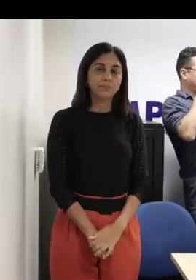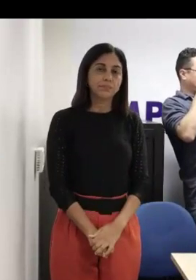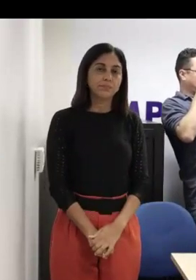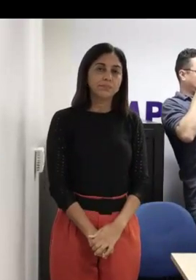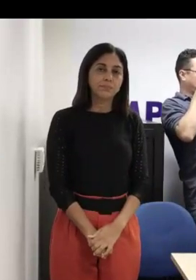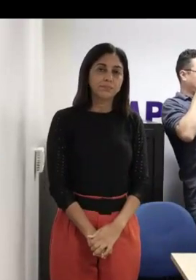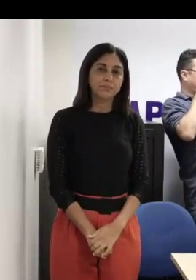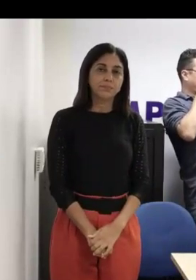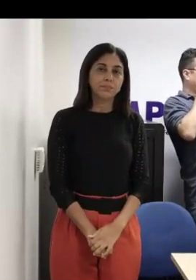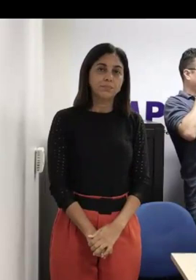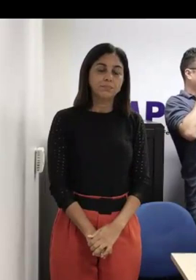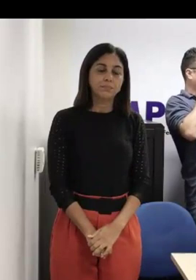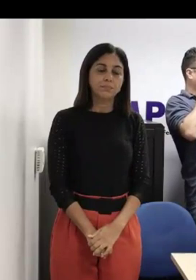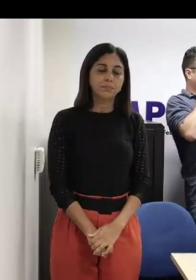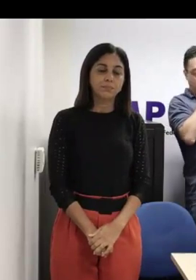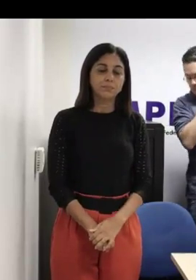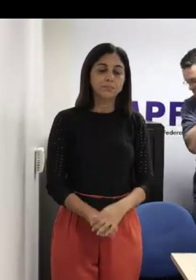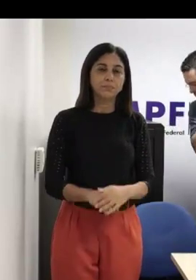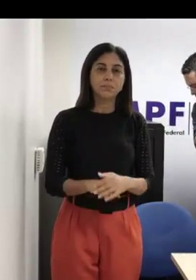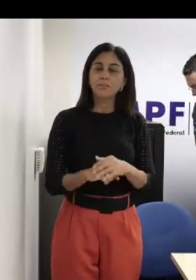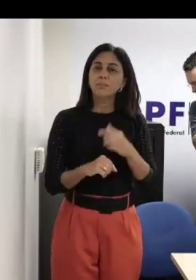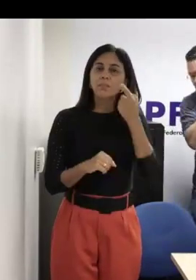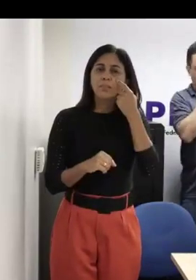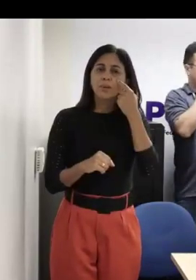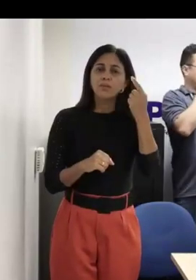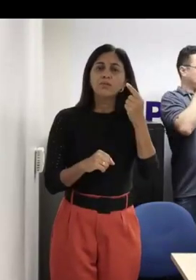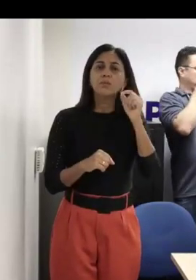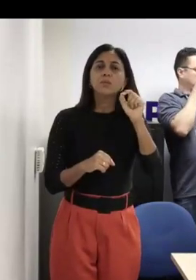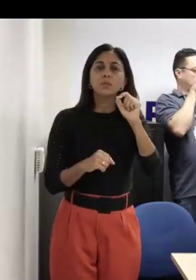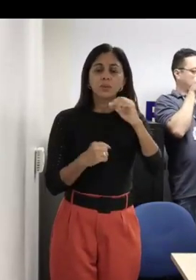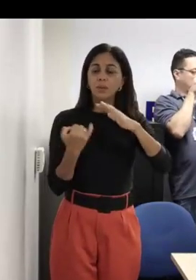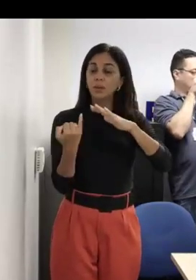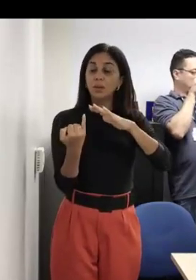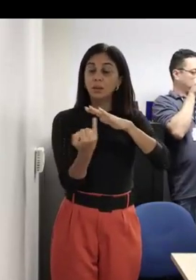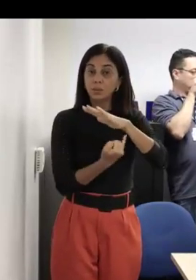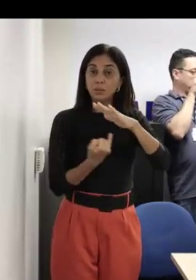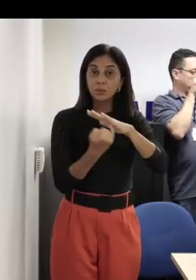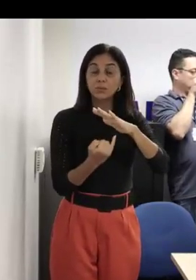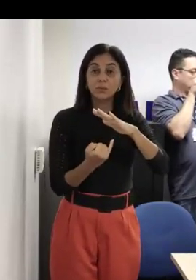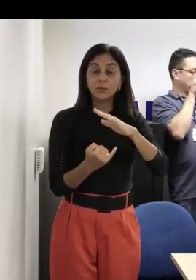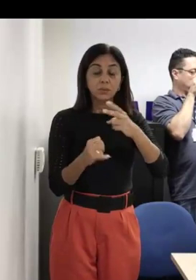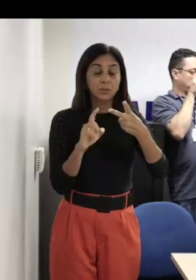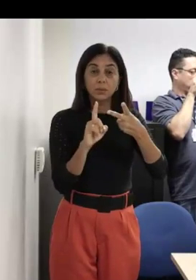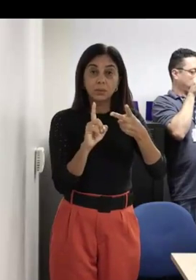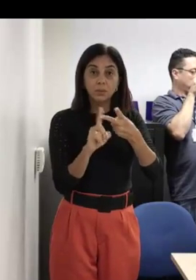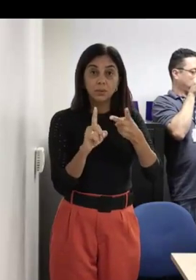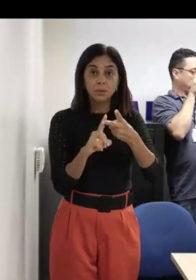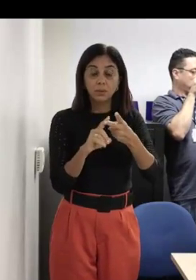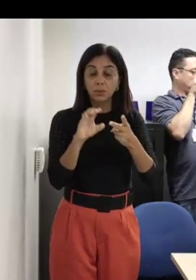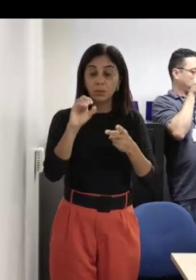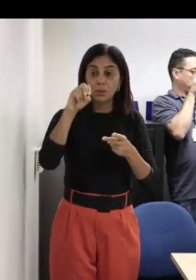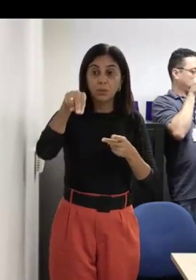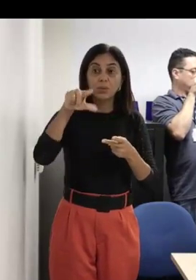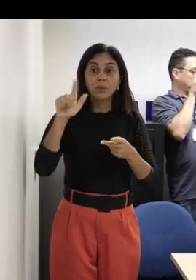relação entre instituições eh públicas com movimentos sociais né e e e